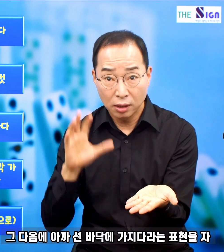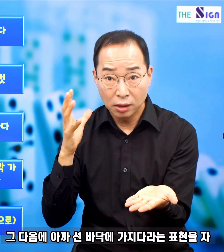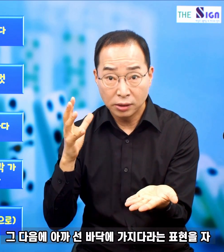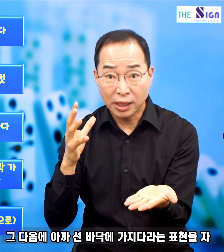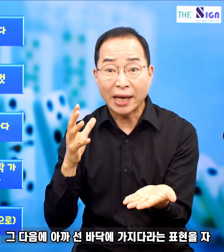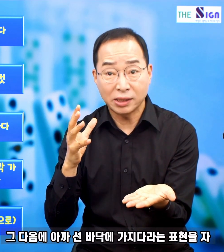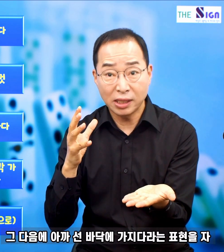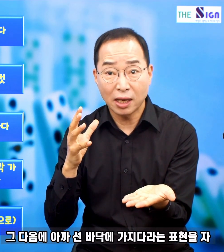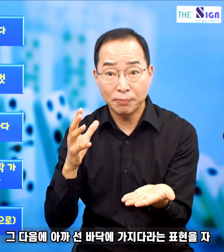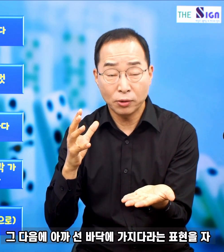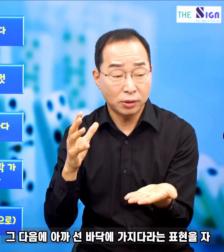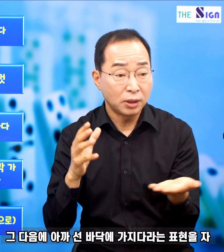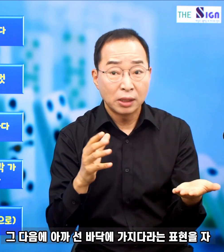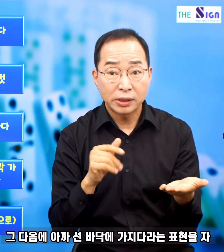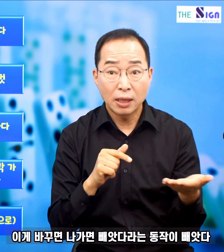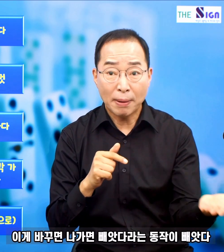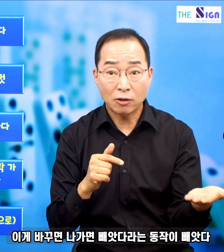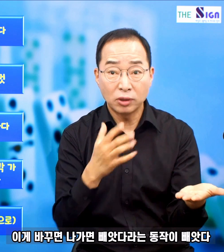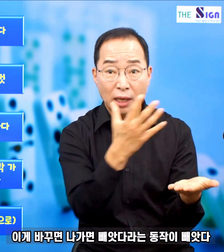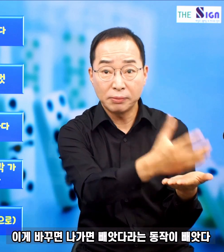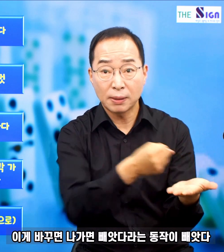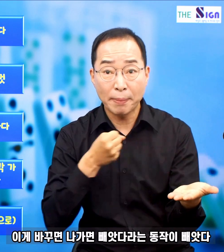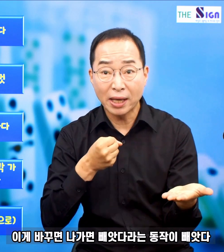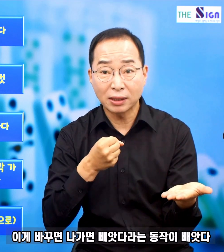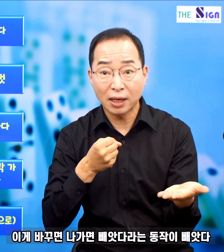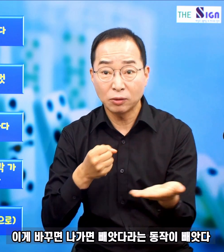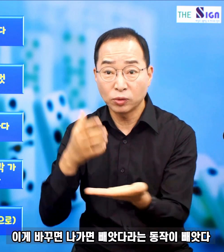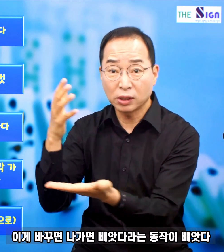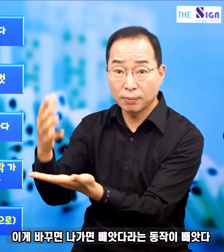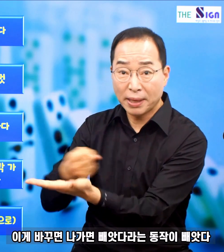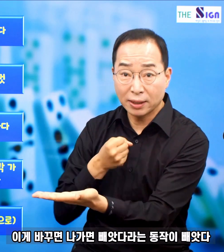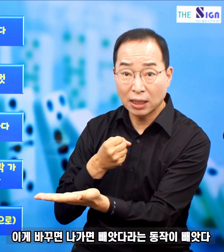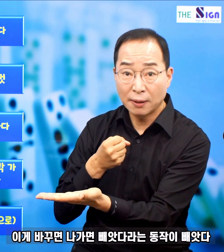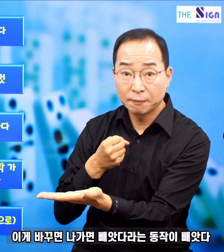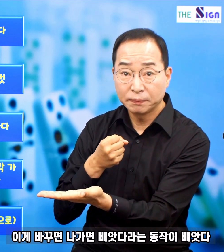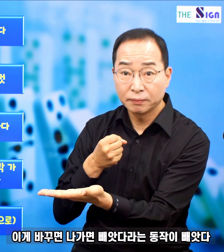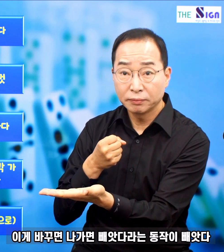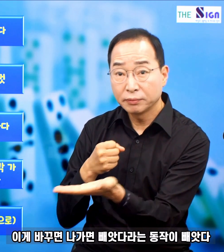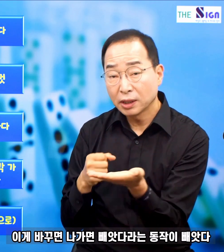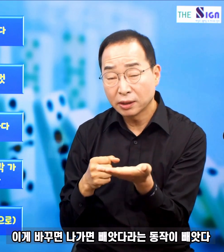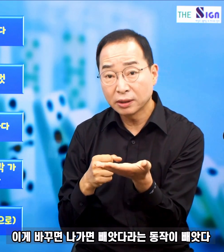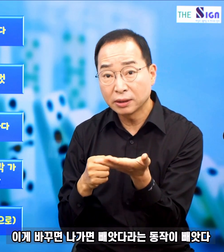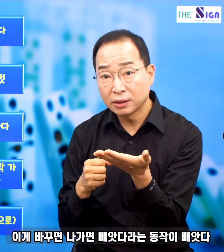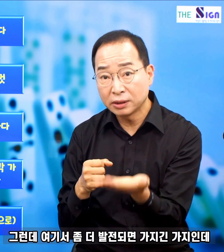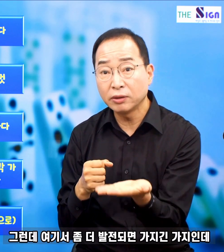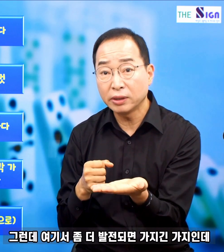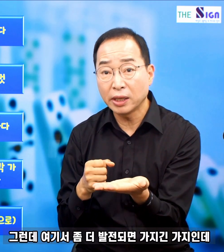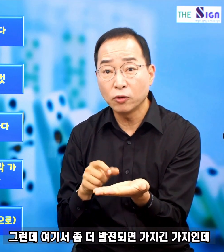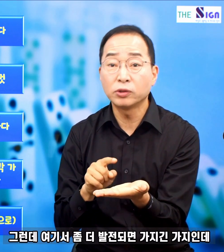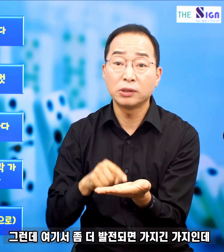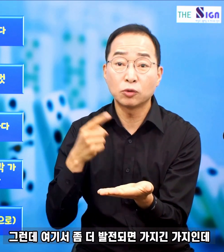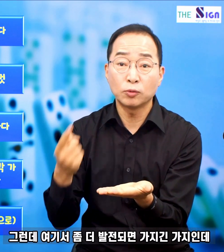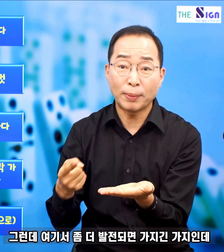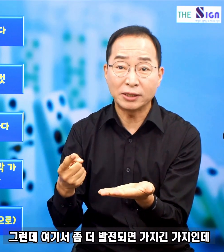이제 가지다라는 표현을. 자, 이게 밖으로 나가면 이제 빼앗다라는 동작이죠. 빼앗다. 그런데 여기서 이제 좀 더